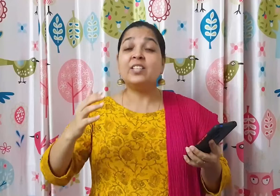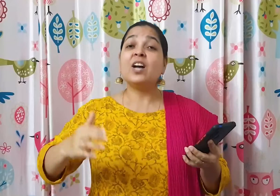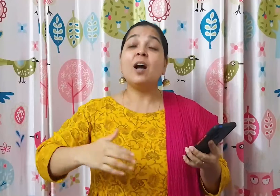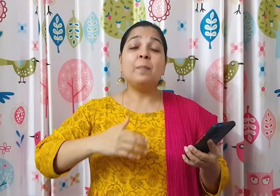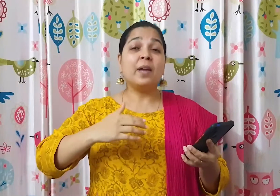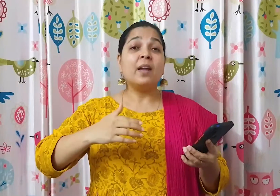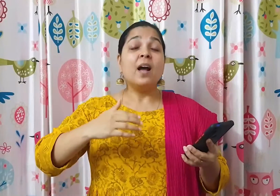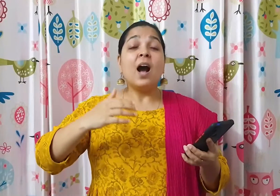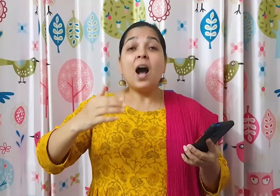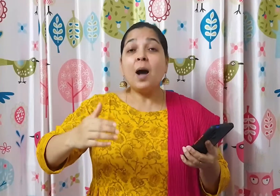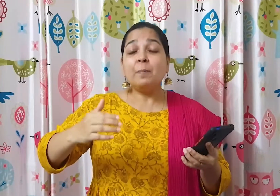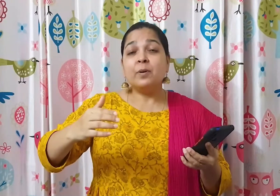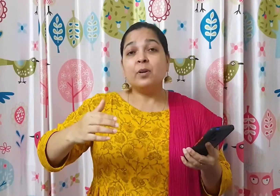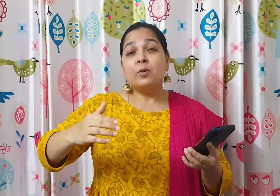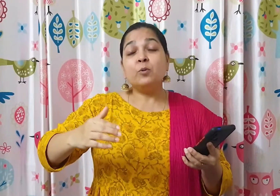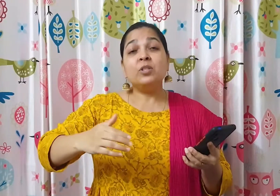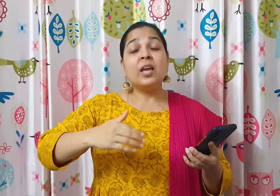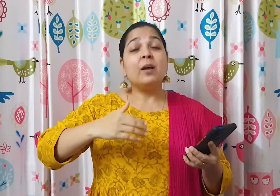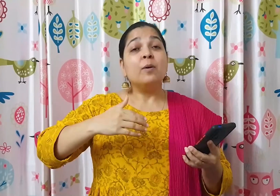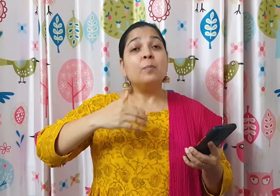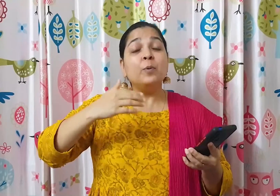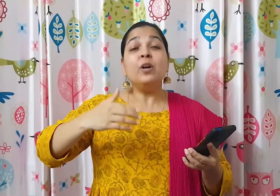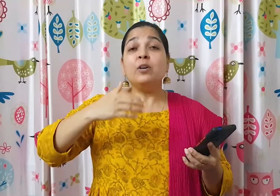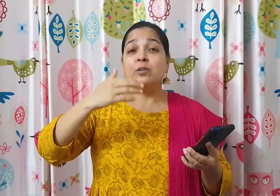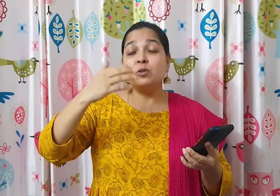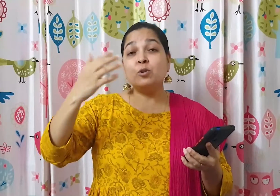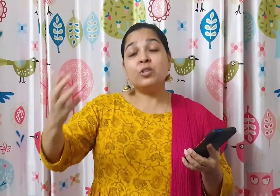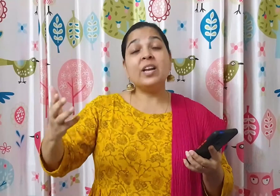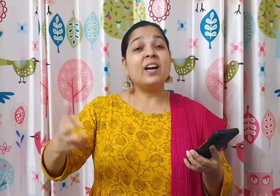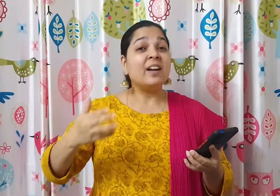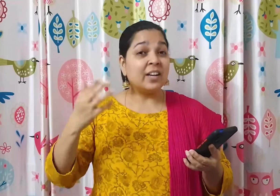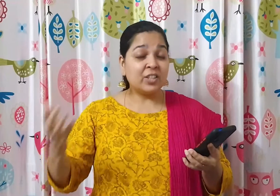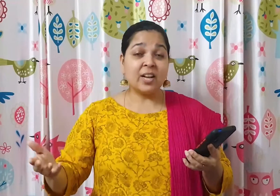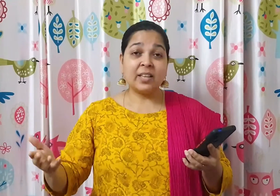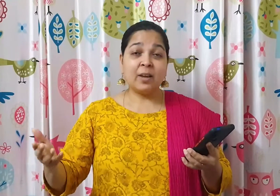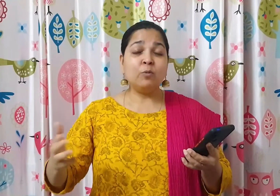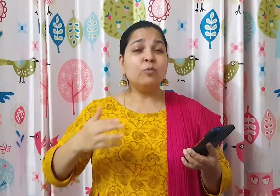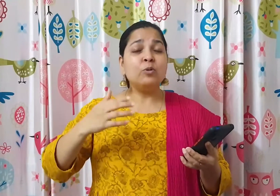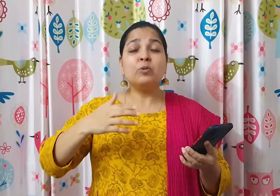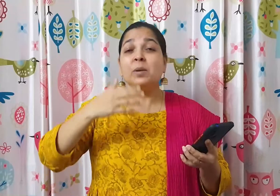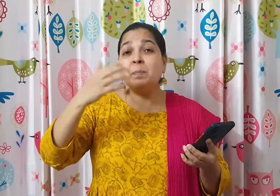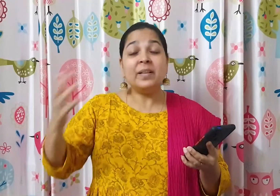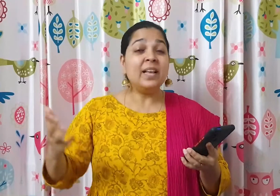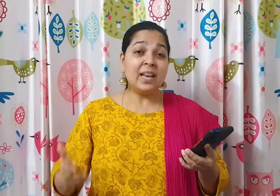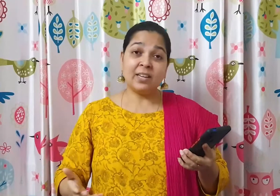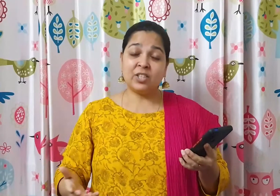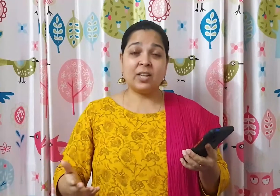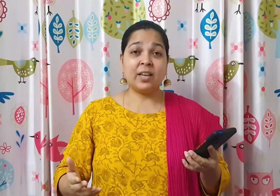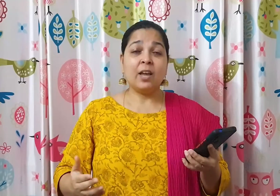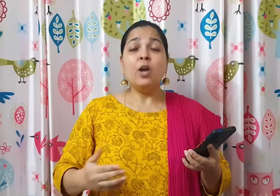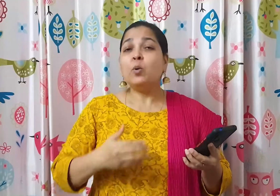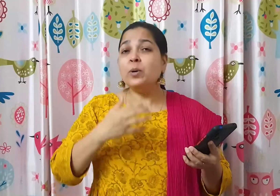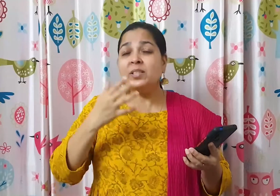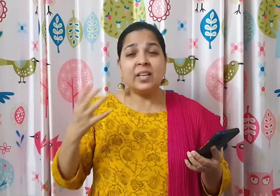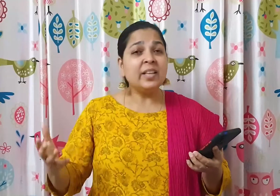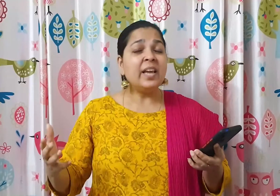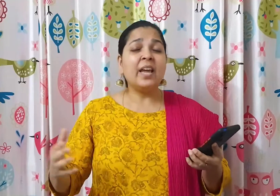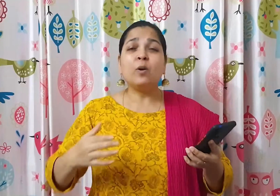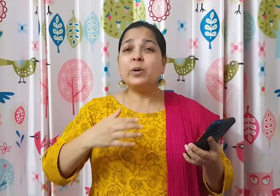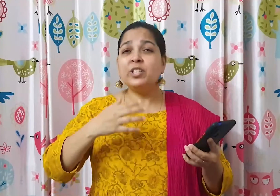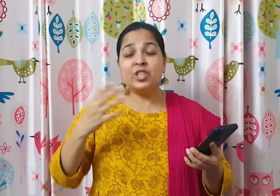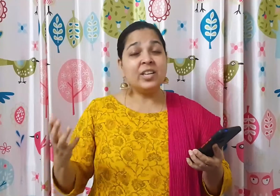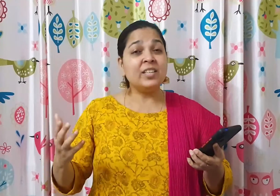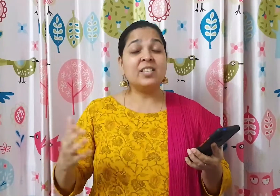আপুনি বিচৰা বা আপোনাৰ বাবে লাগতিয়াল সকলো ধৰণৰ যোগ্যতা ঈশ্বৰে আপোনাৰ ভিতৰত দিছে,